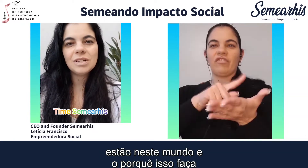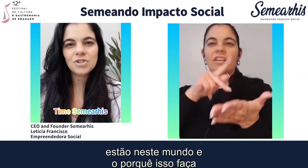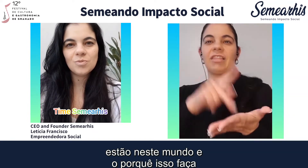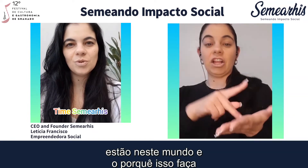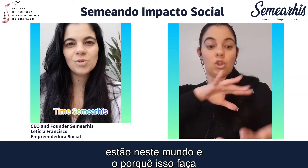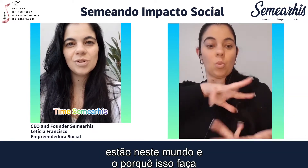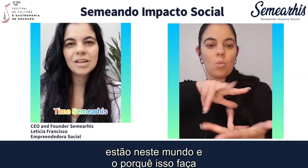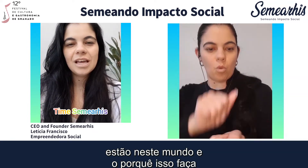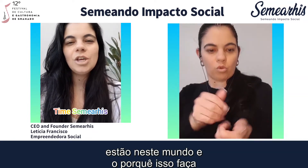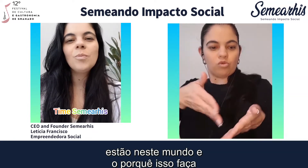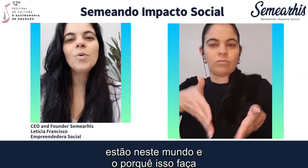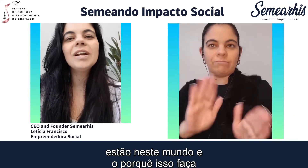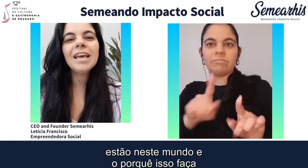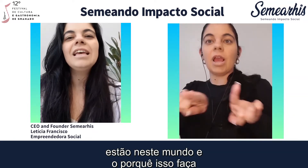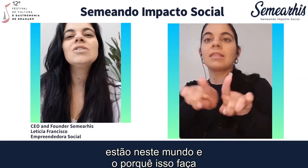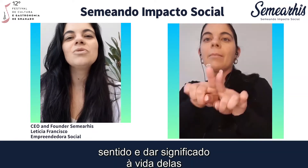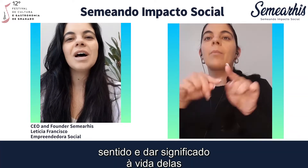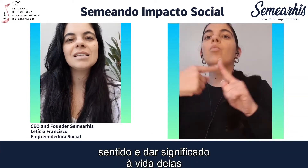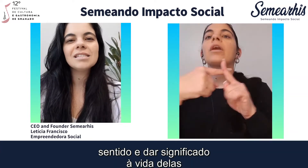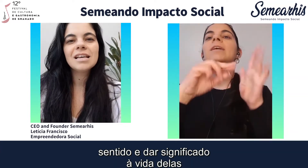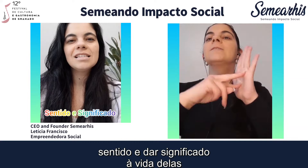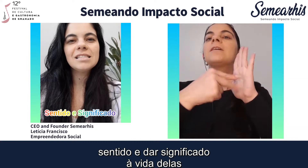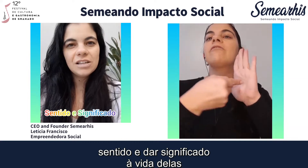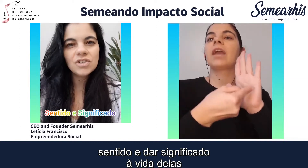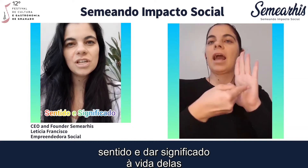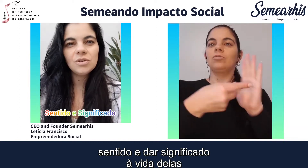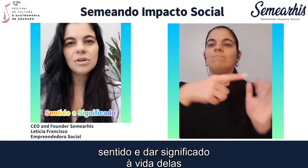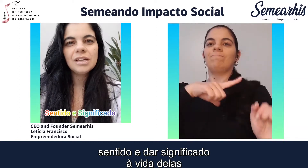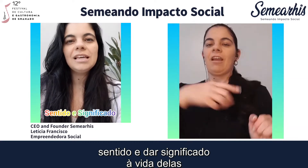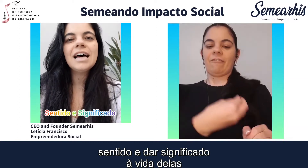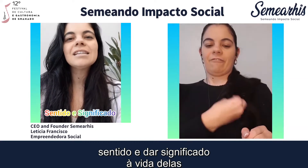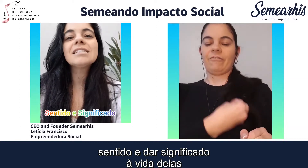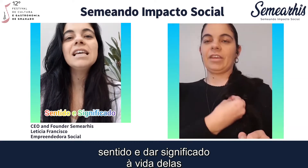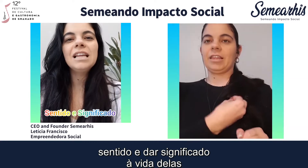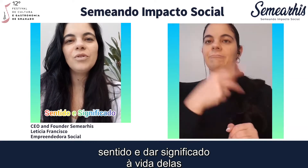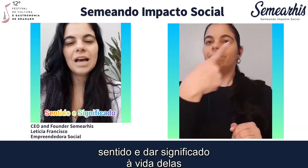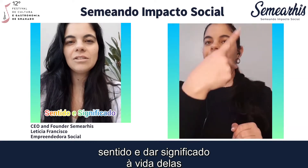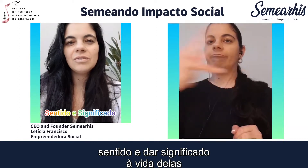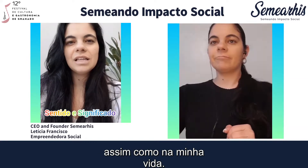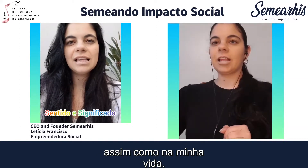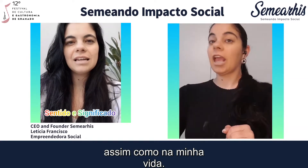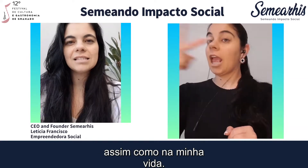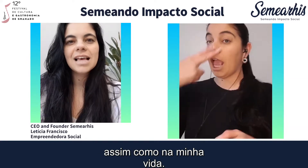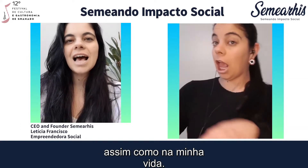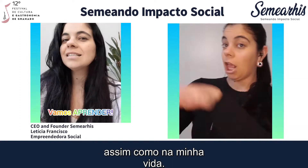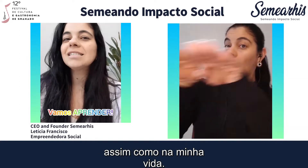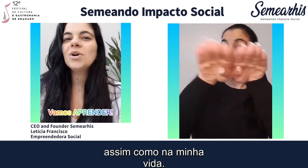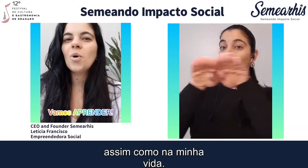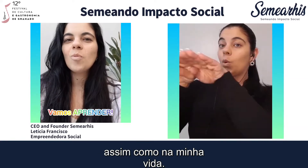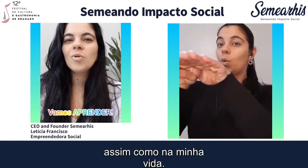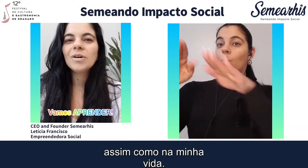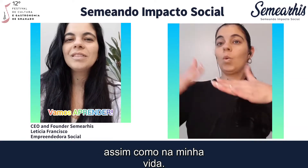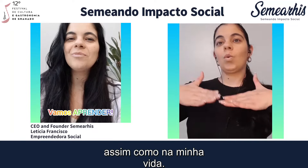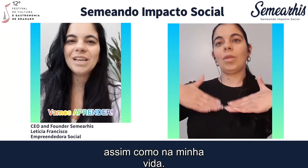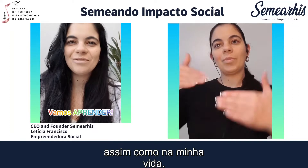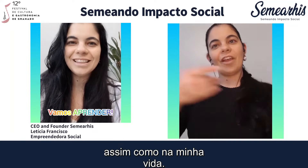estão neste mundo e o porquê isso faz sentido e dar significado à vida delas, assim